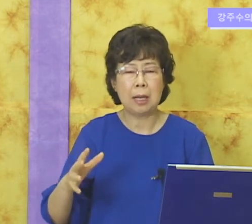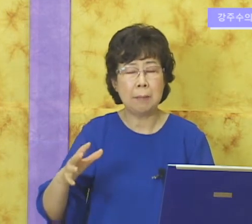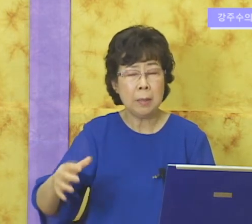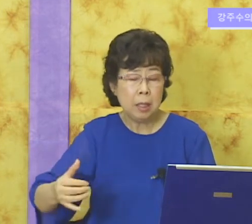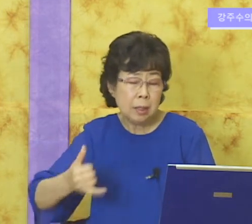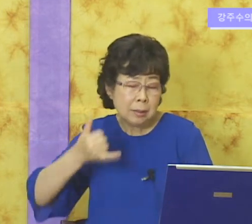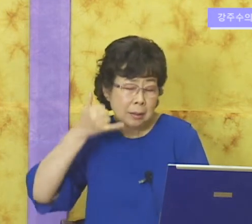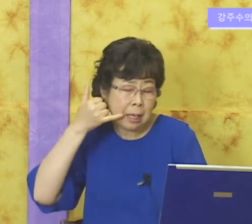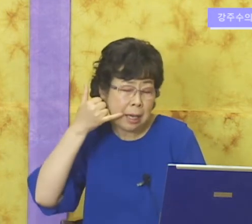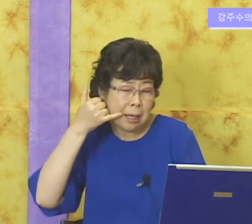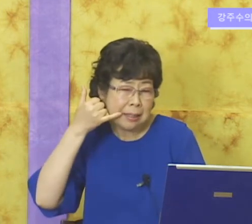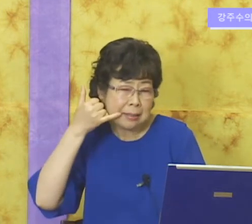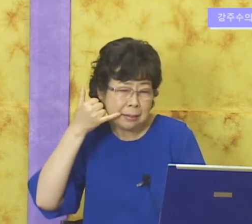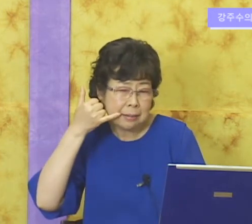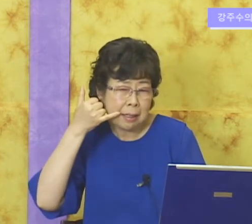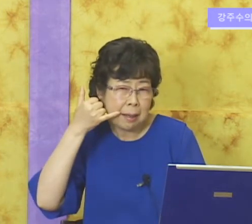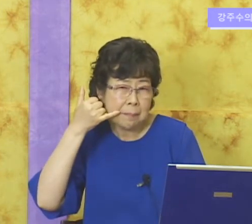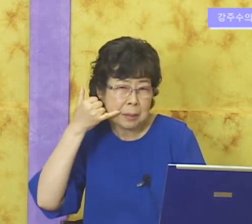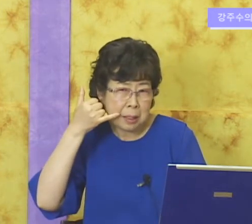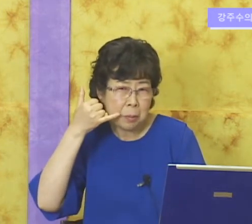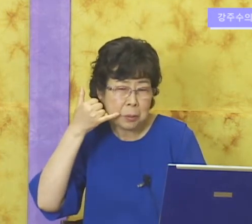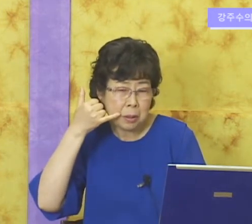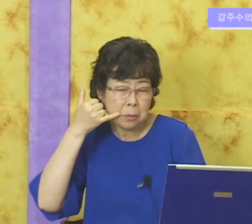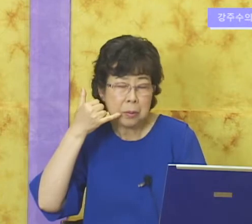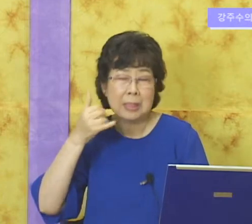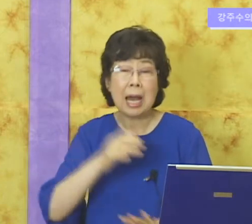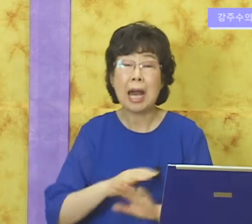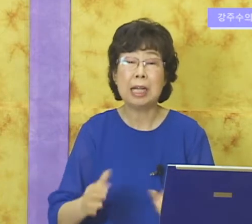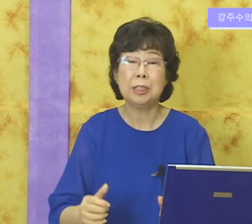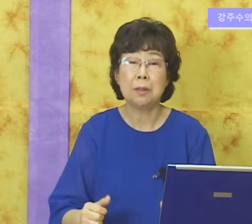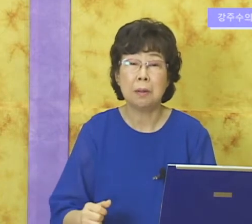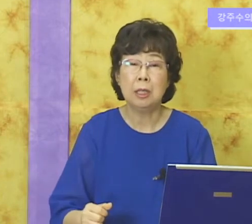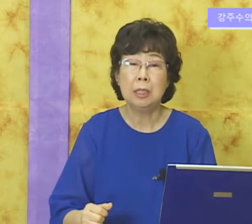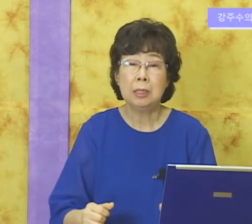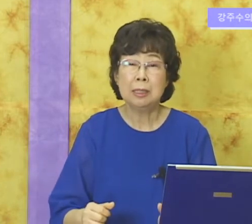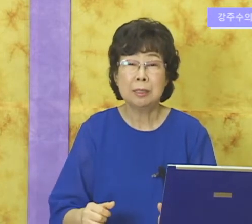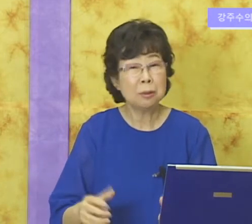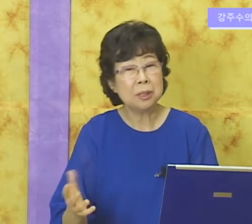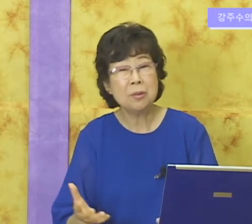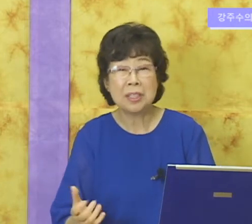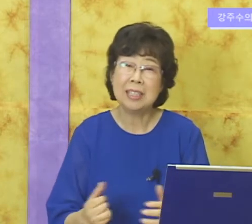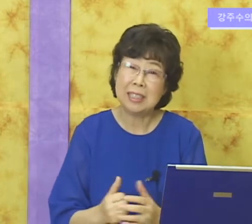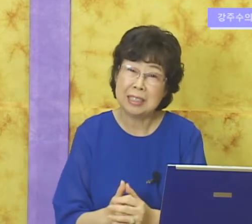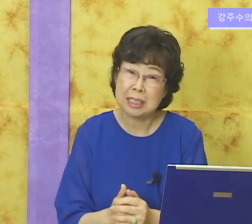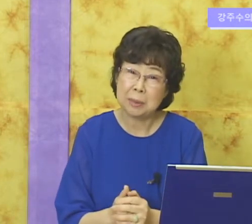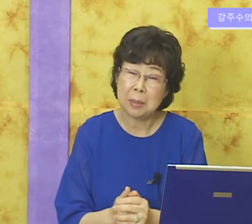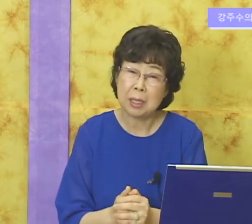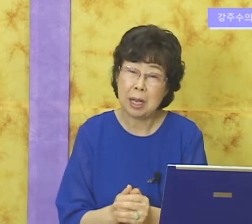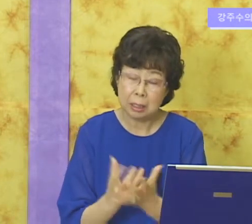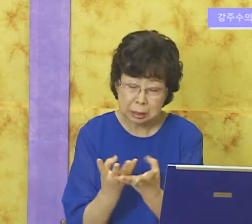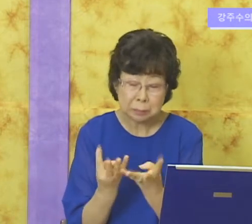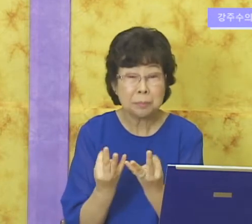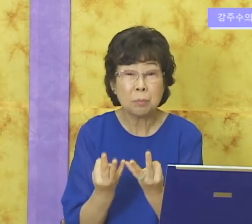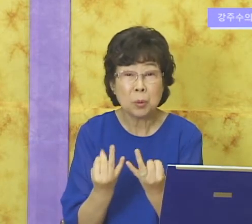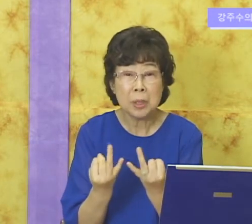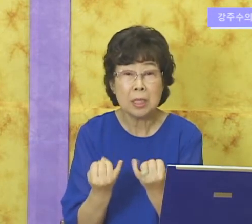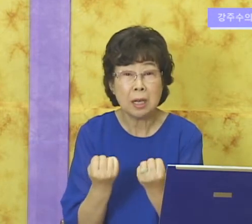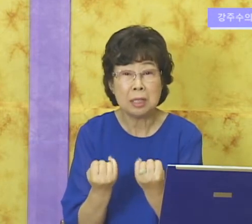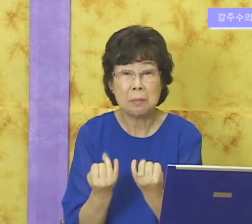사람, 전화 들은 사람, 전화 목소리 듣고는 다 알죠. 그리고 저절로 기억이 되지 않습니까? 목소리 기억하는 사람이